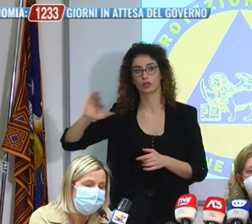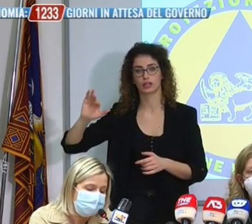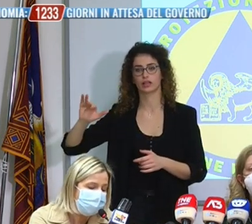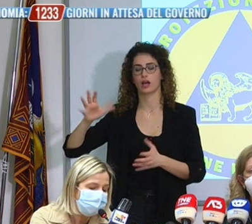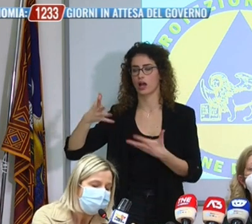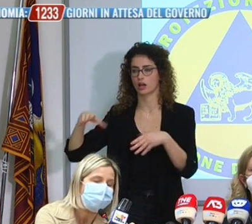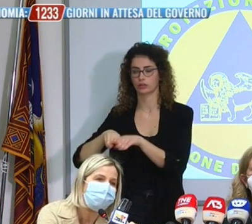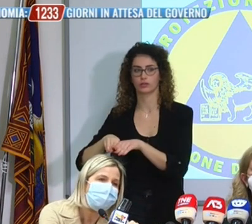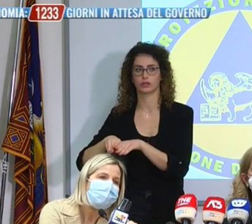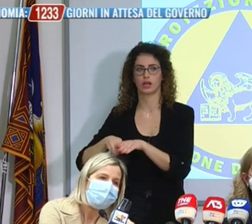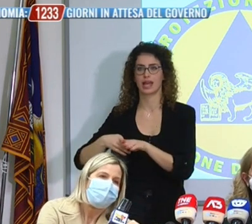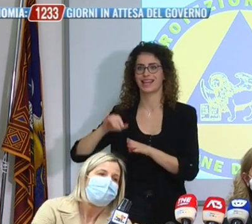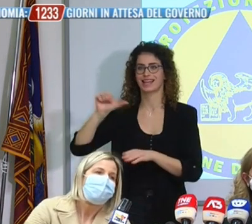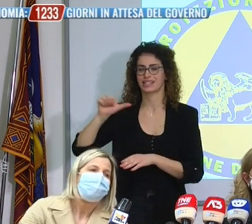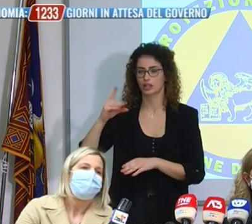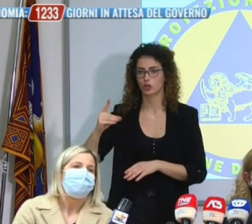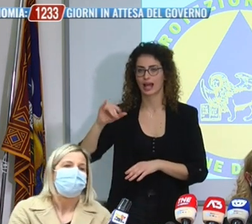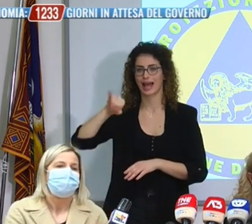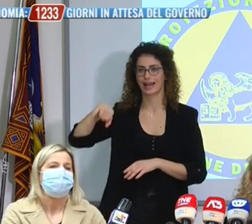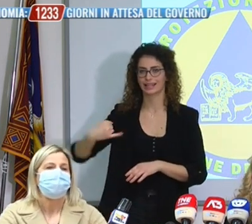Jesolo. Sì, sì.